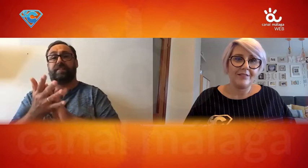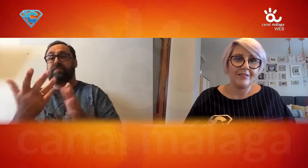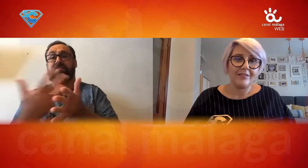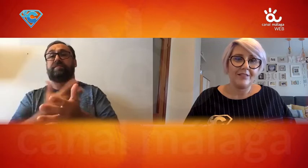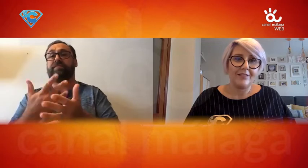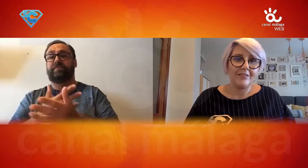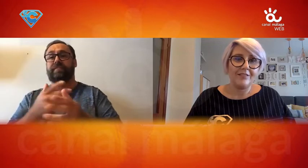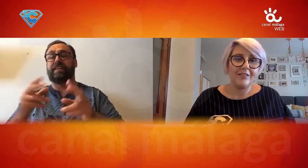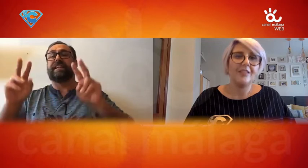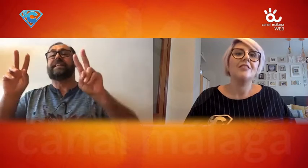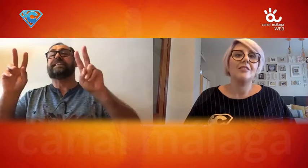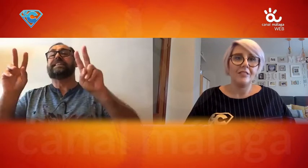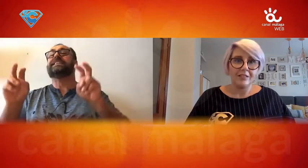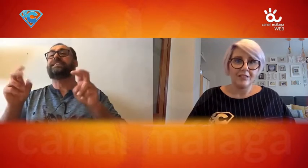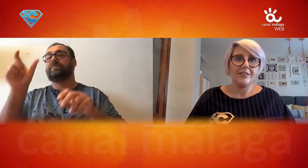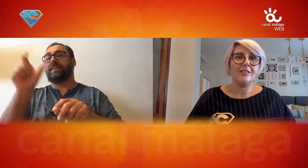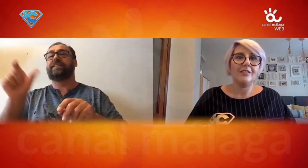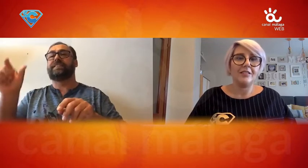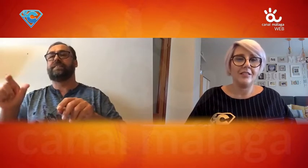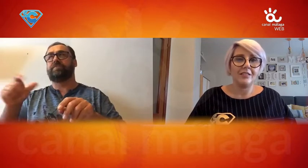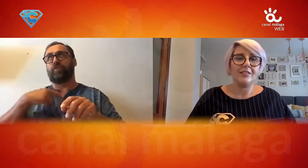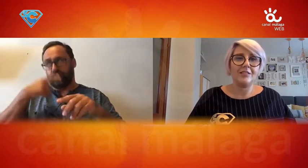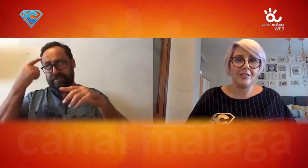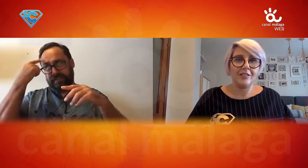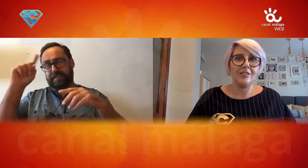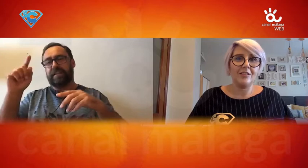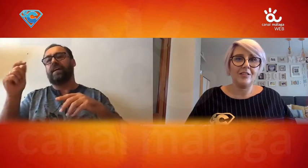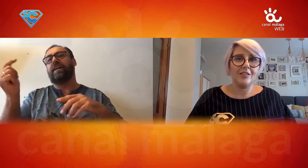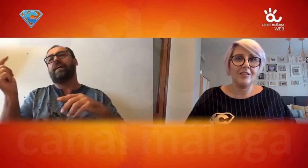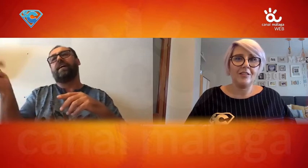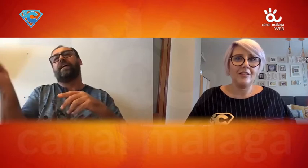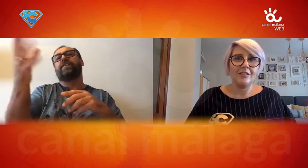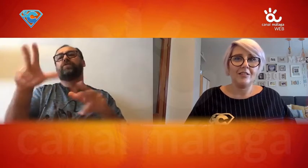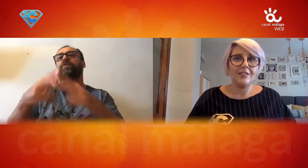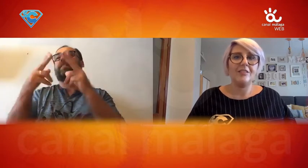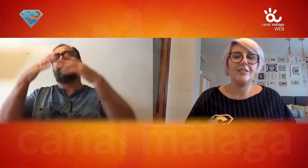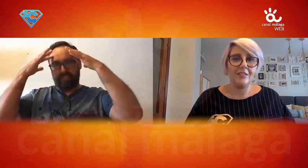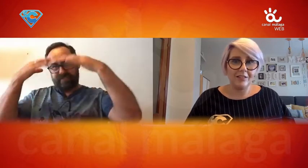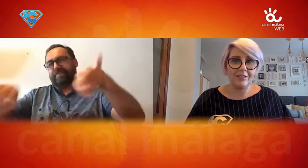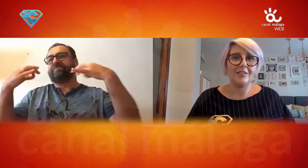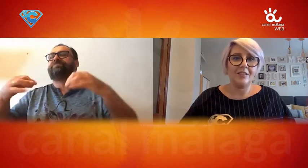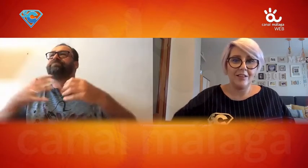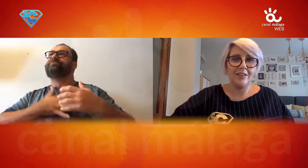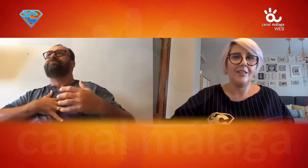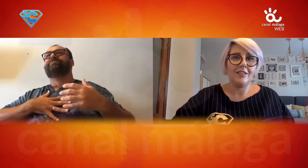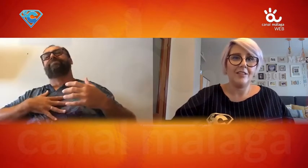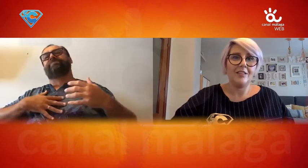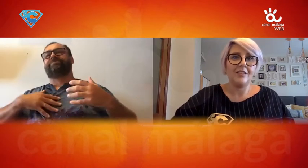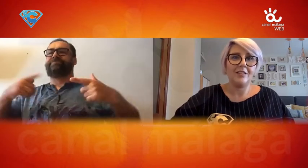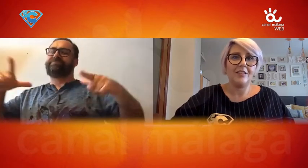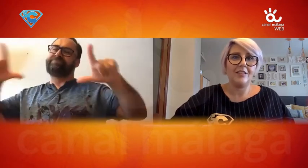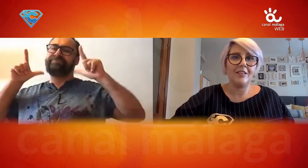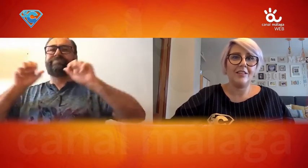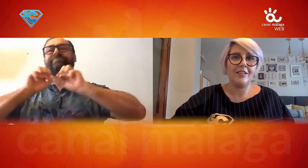Es correcto lo que estás diciendo. La lengua de signos, yo sé bueno, que a